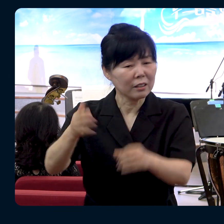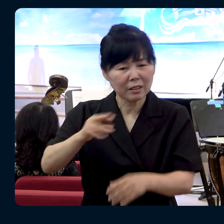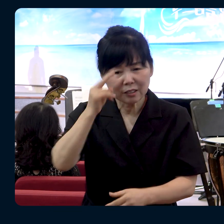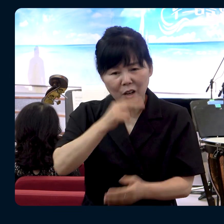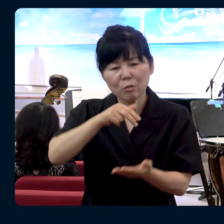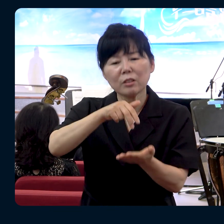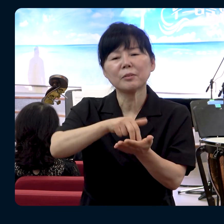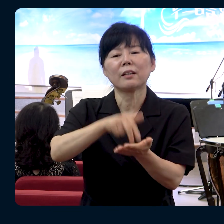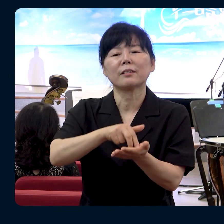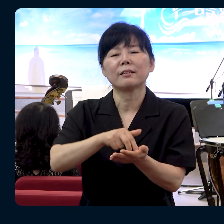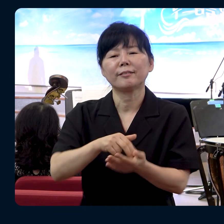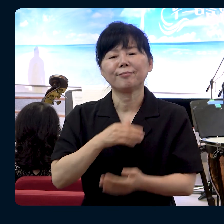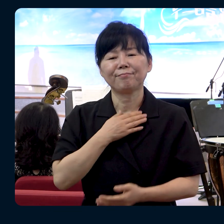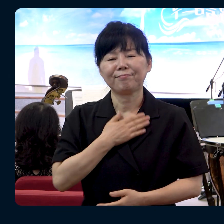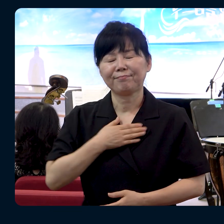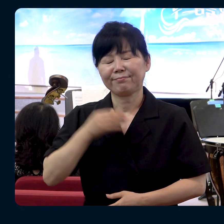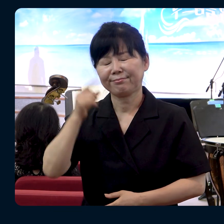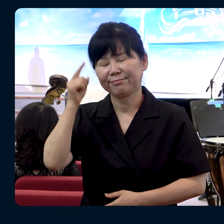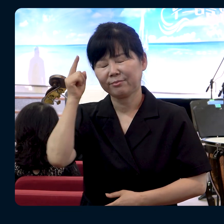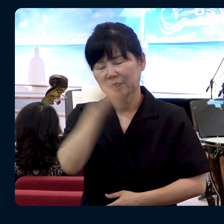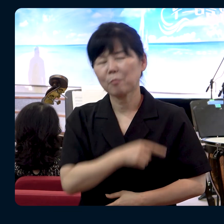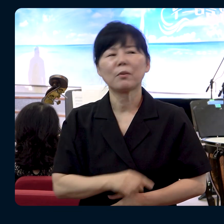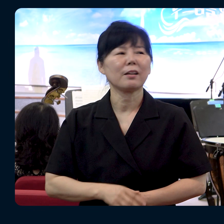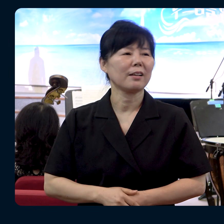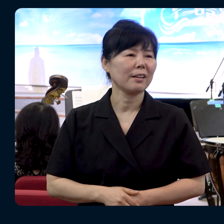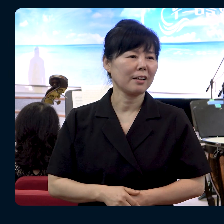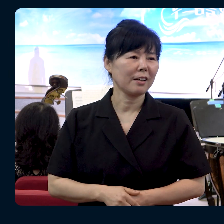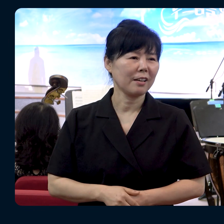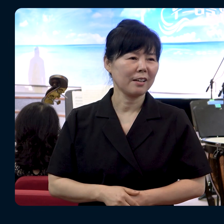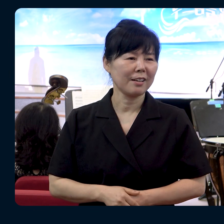기분이 안 좋아지기 시작했습니다.